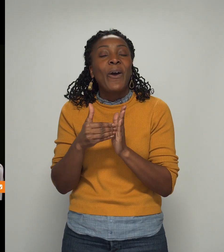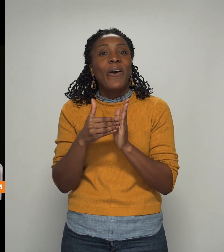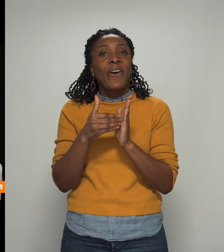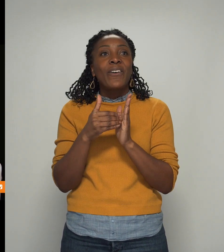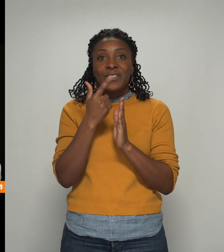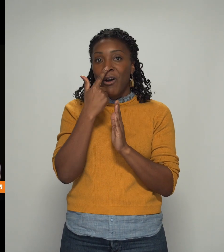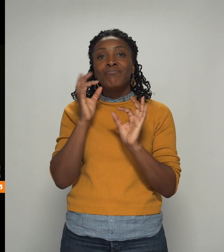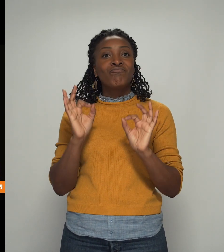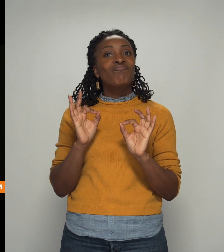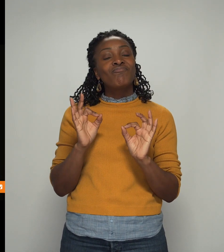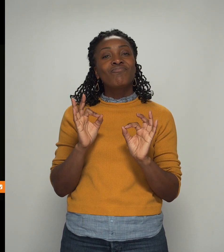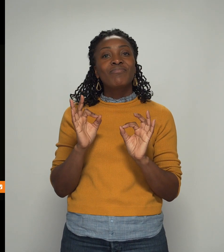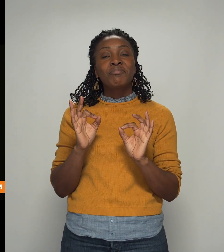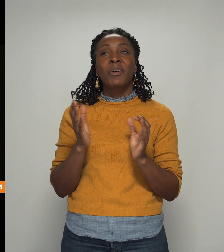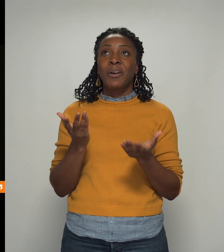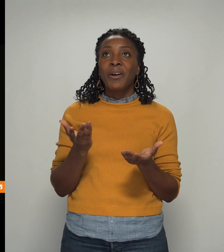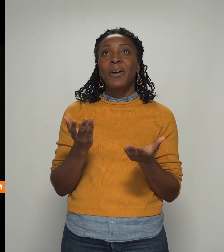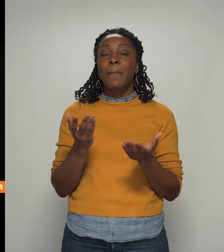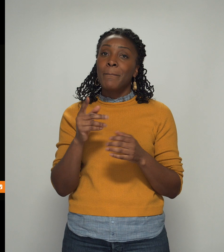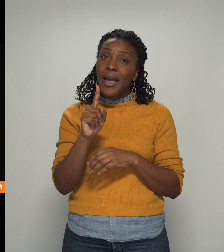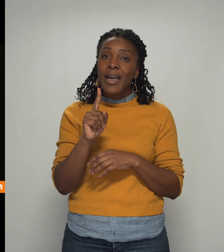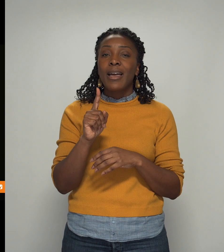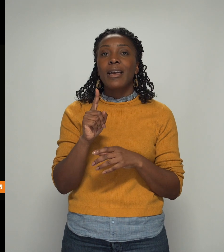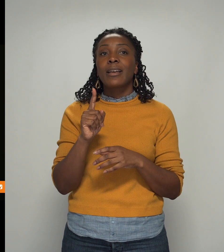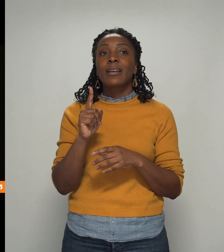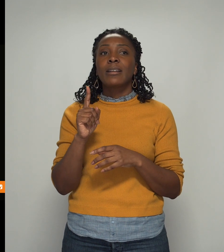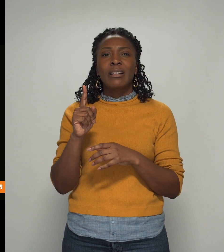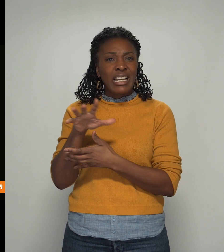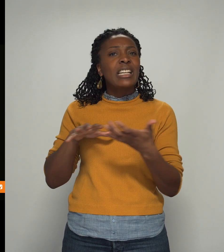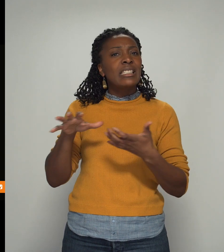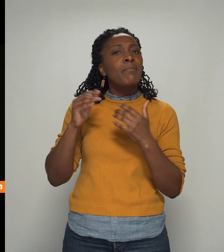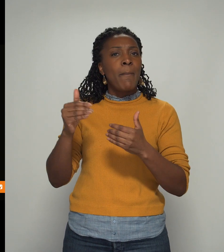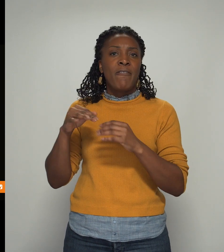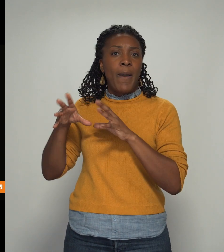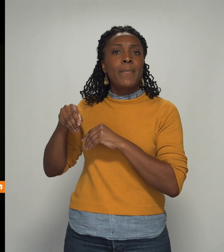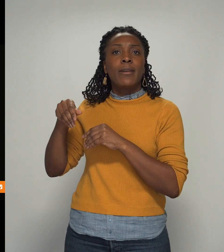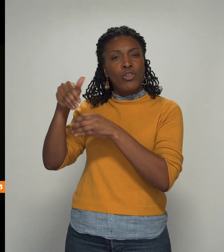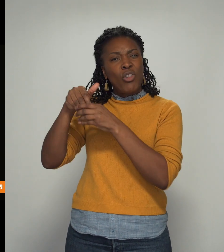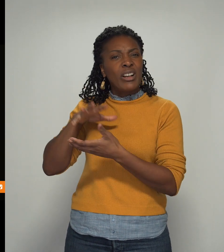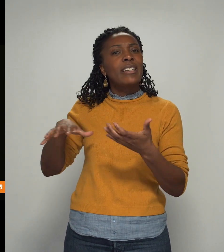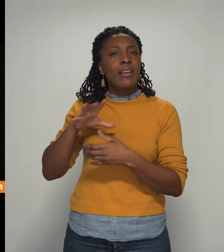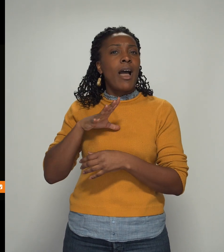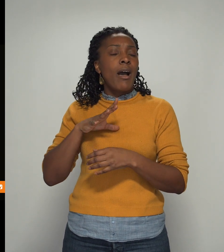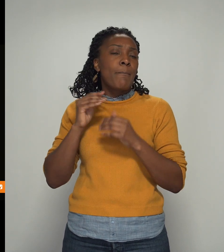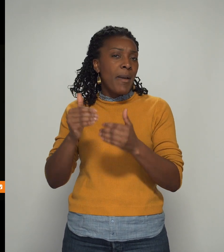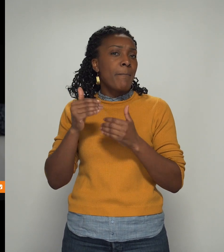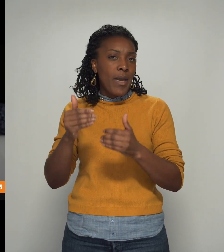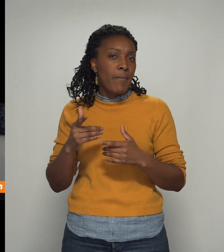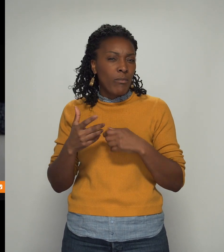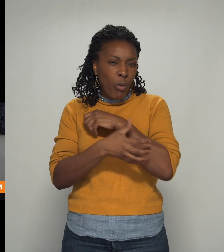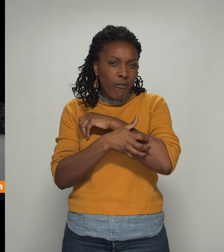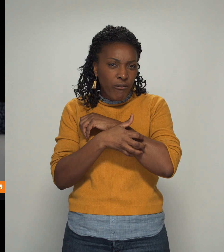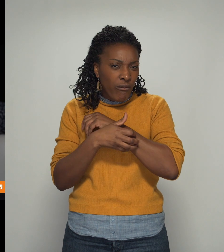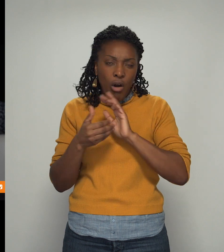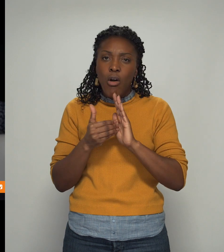cherchait. On arrive dans cette ville et néanmoins le contexte de crise n'a pas changé dans la famille. La